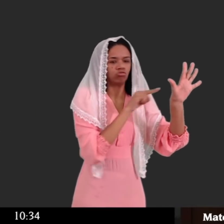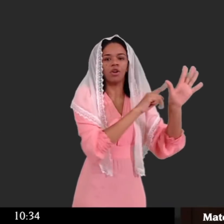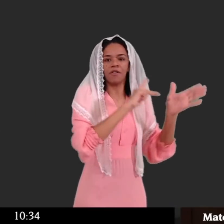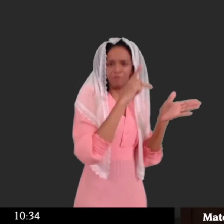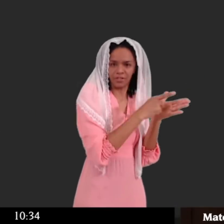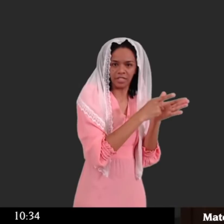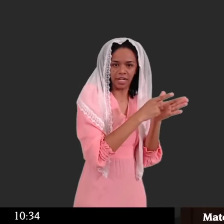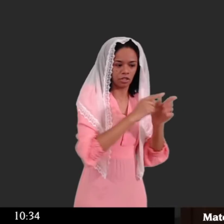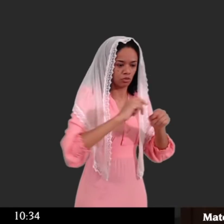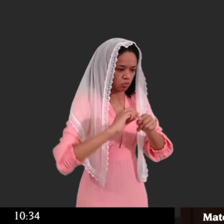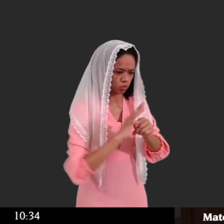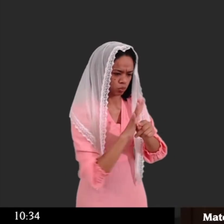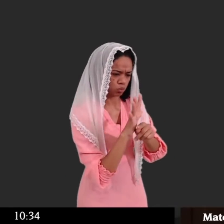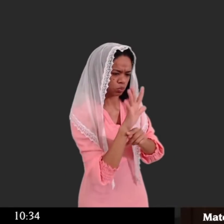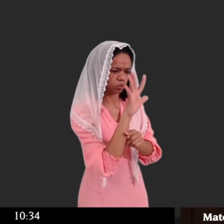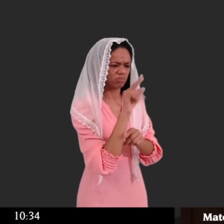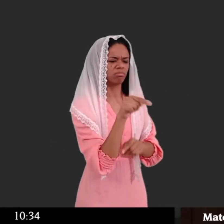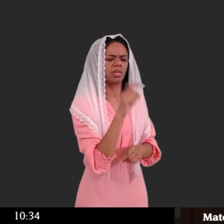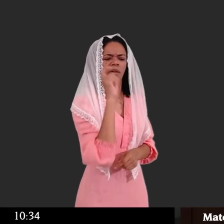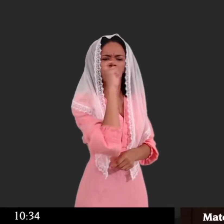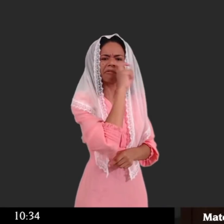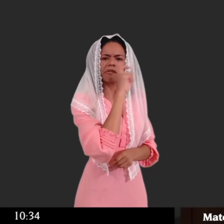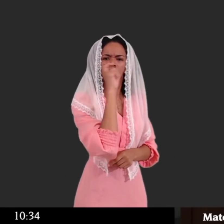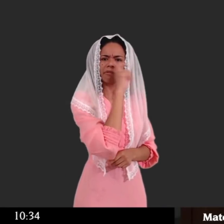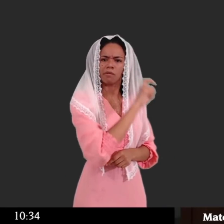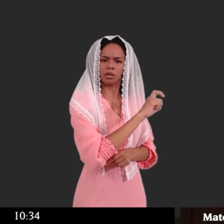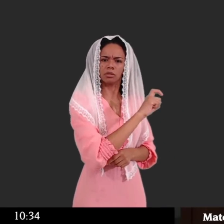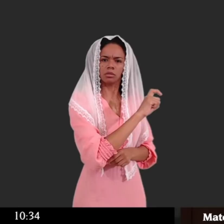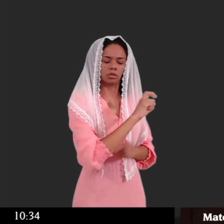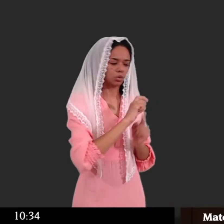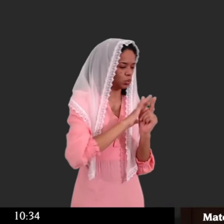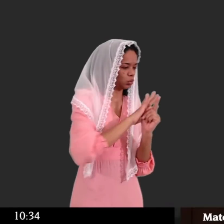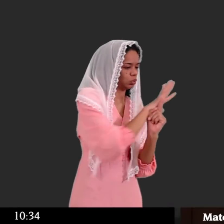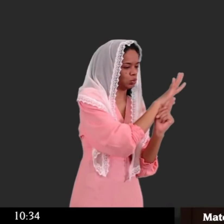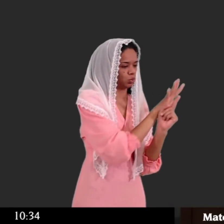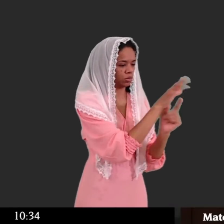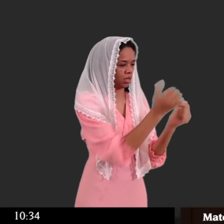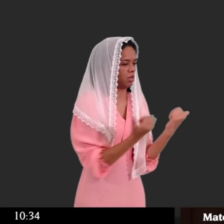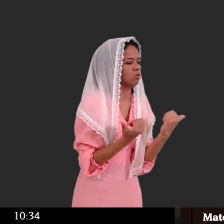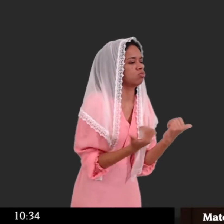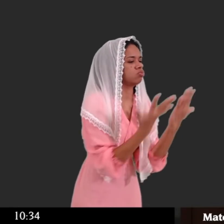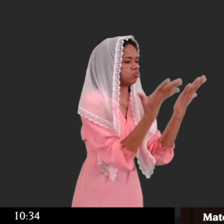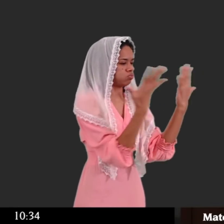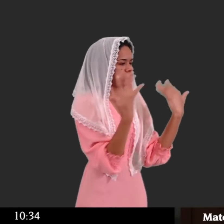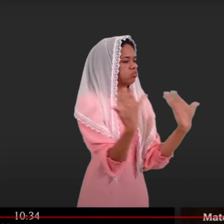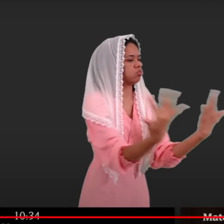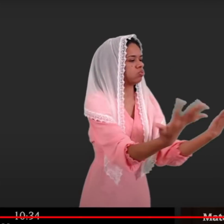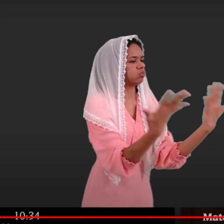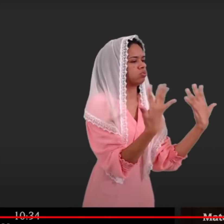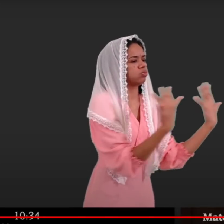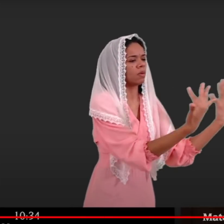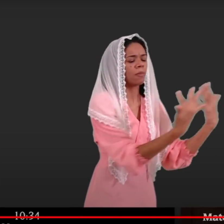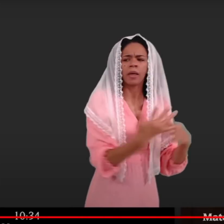joio. E os servos do pai de família, indo ter com ele, disseram-lhe: Senhor,